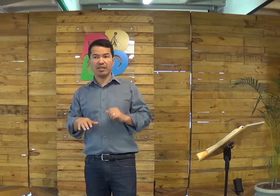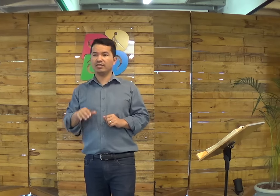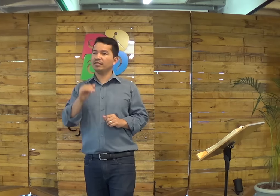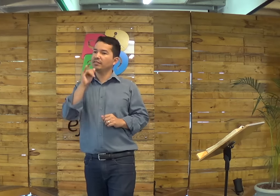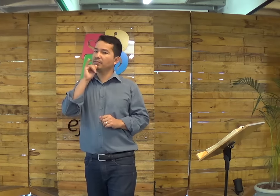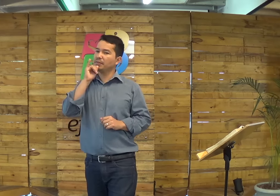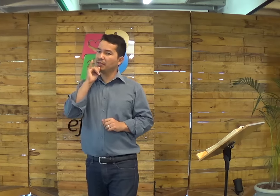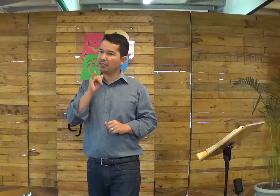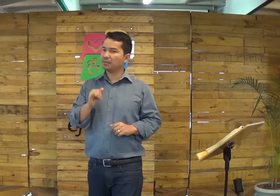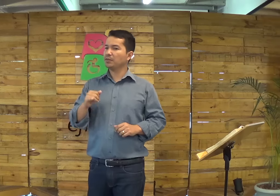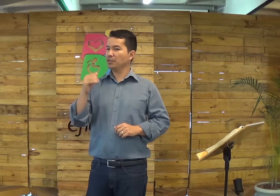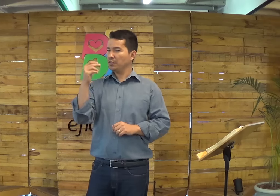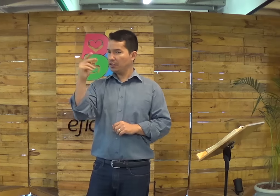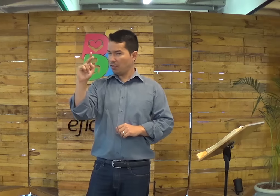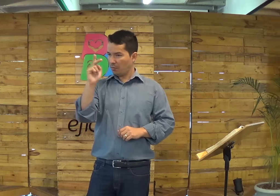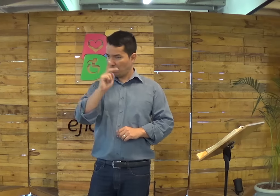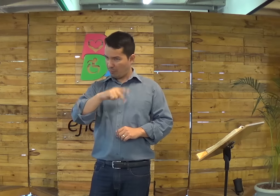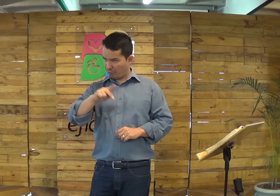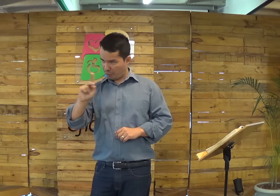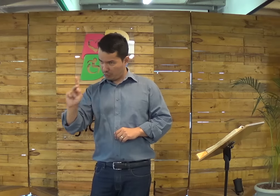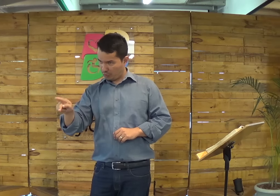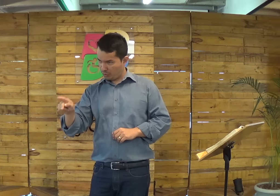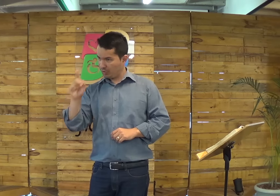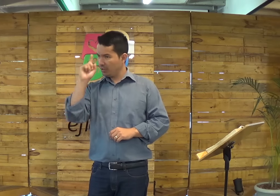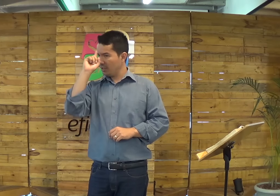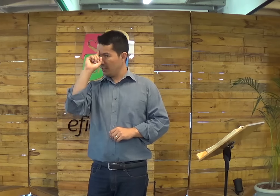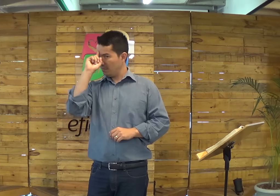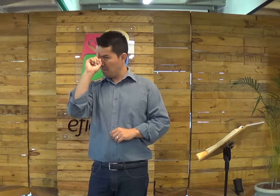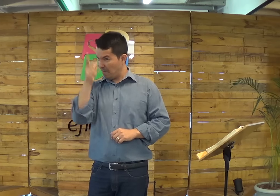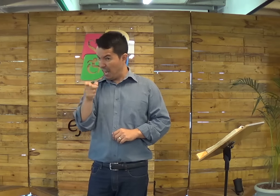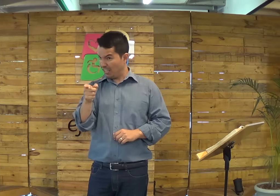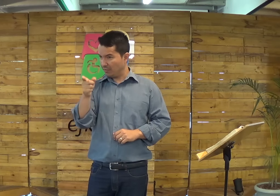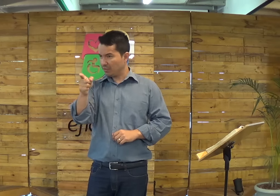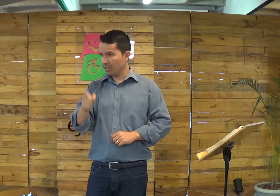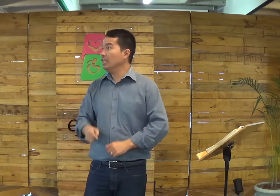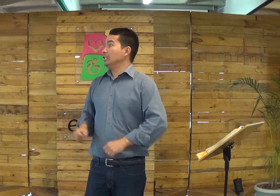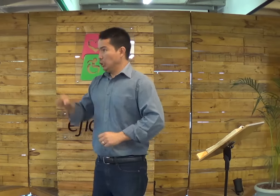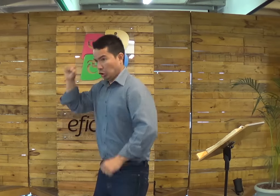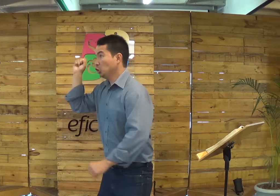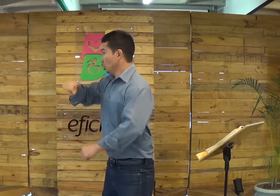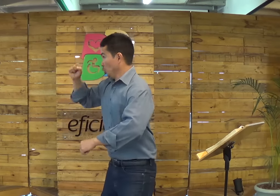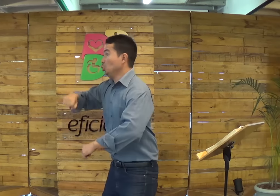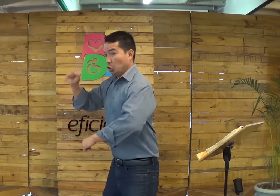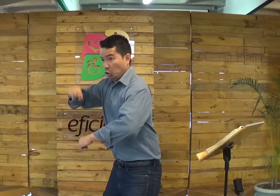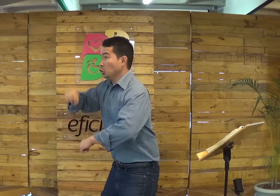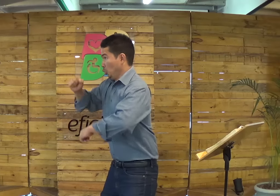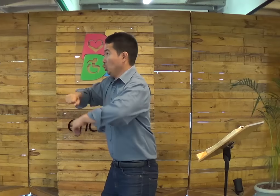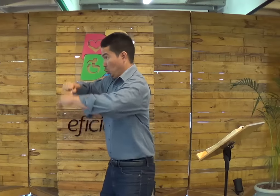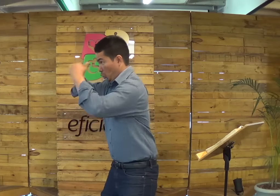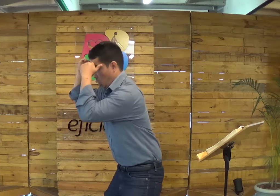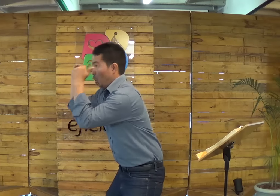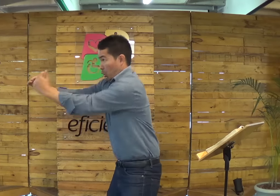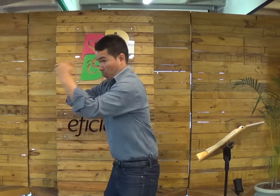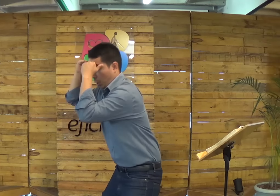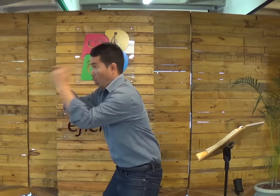você fazer Às vezes o seu professor por exemplo manda você fazer alguma coisa não tá bom